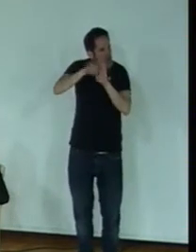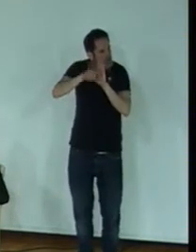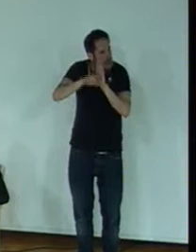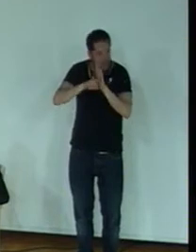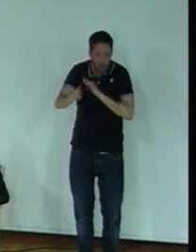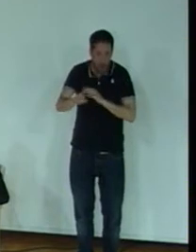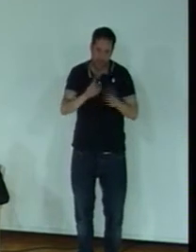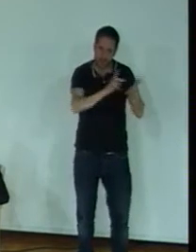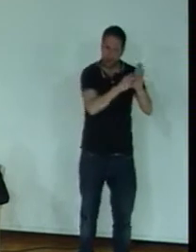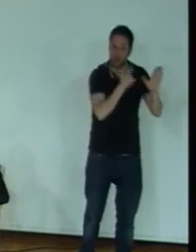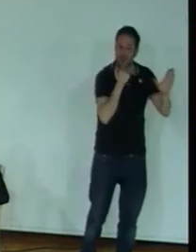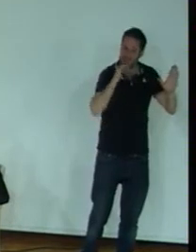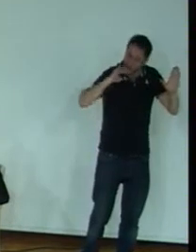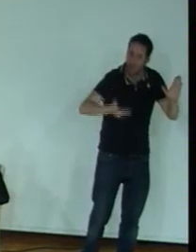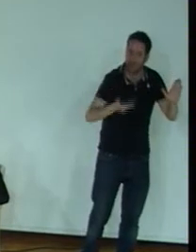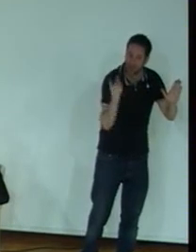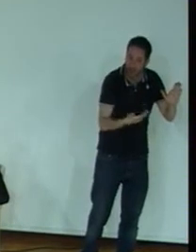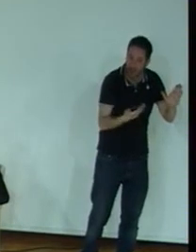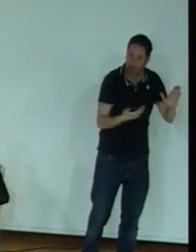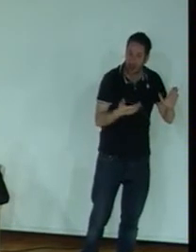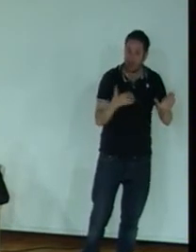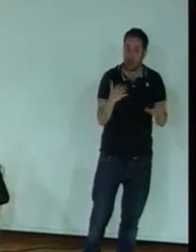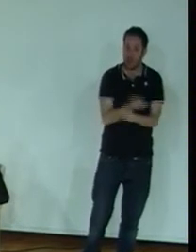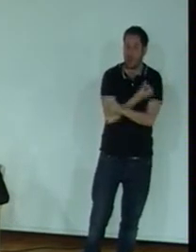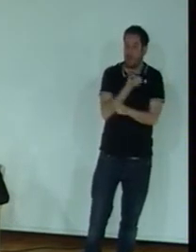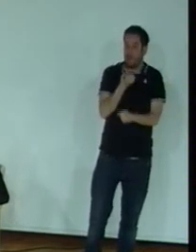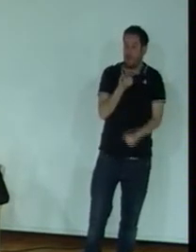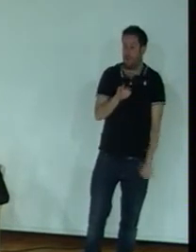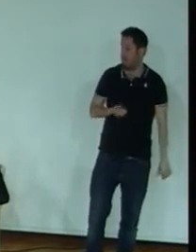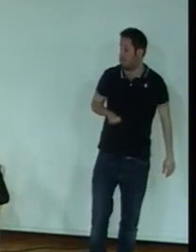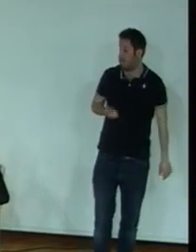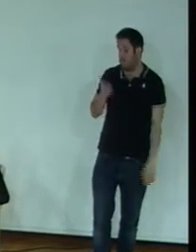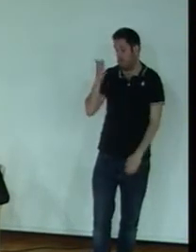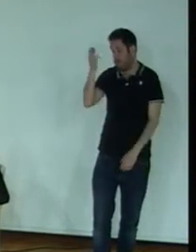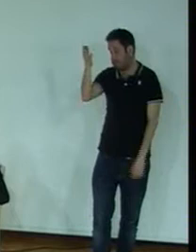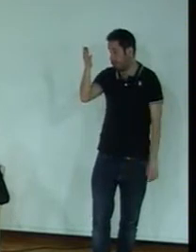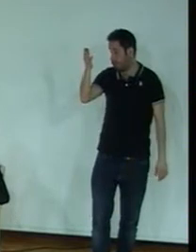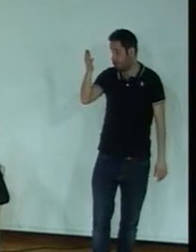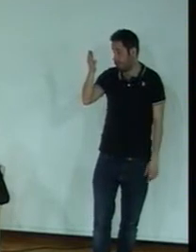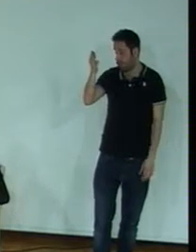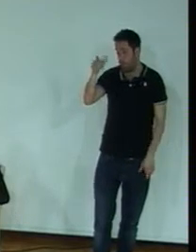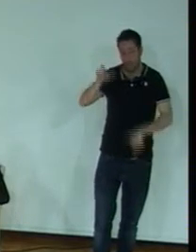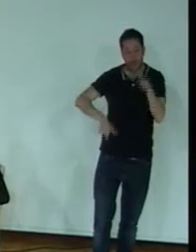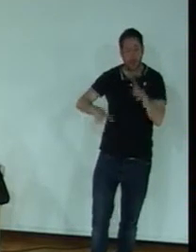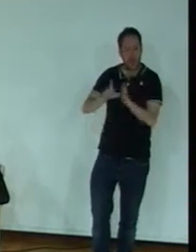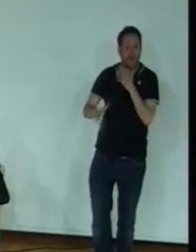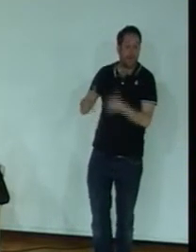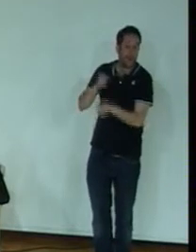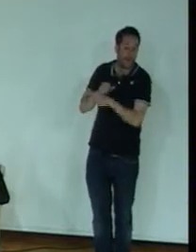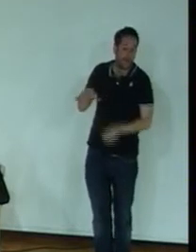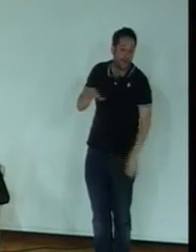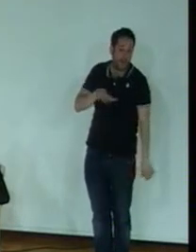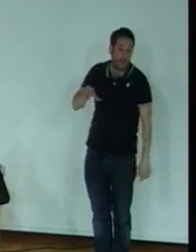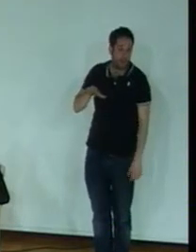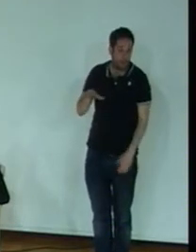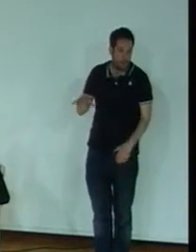fait. Et réussir à faire ça, ben, ce n'est pas encore demain qu'on a des législateurs qui vont